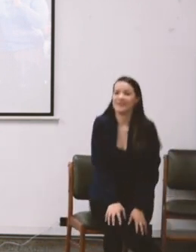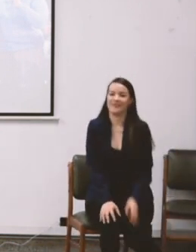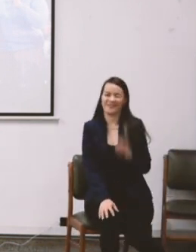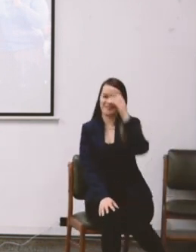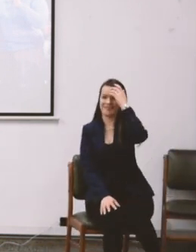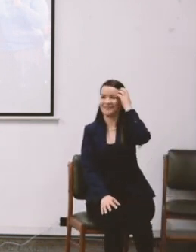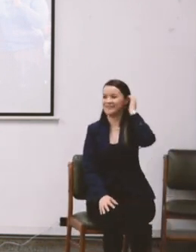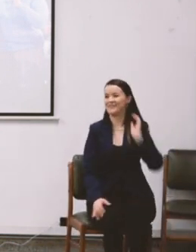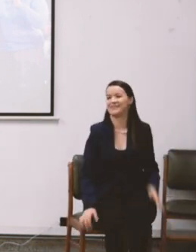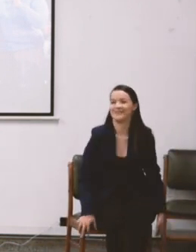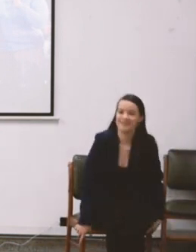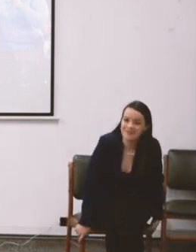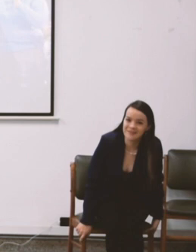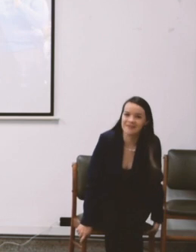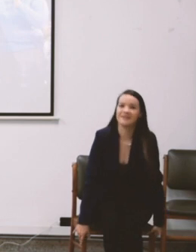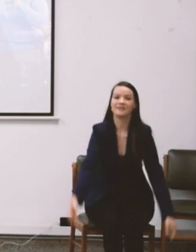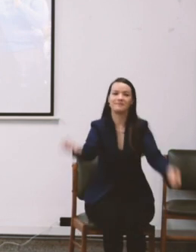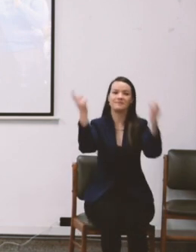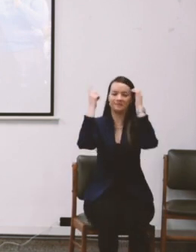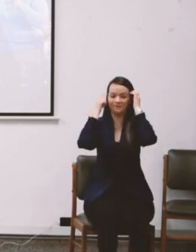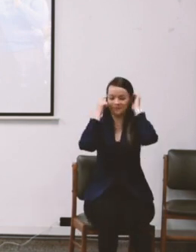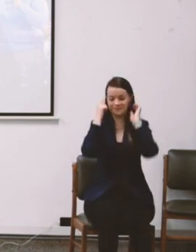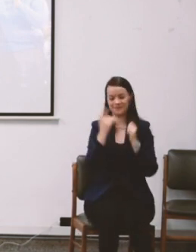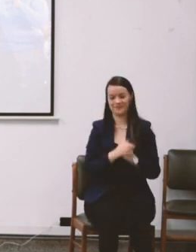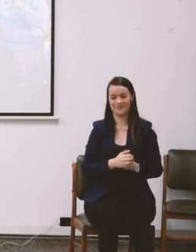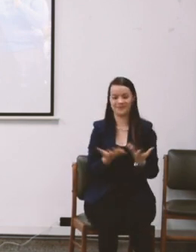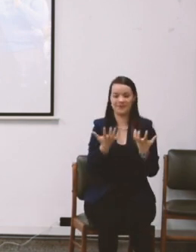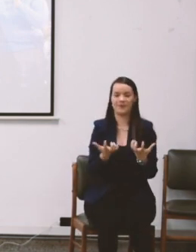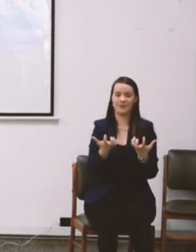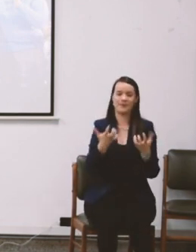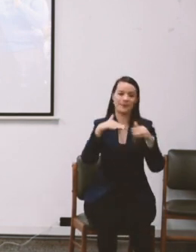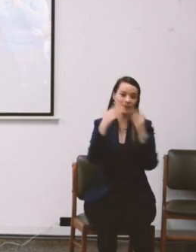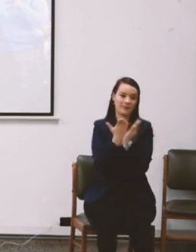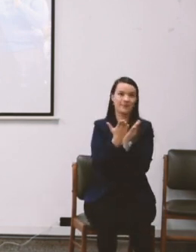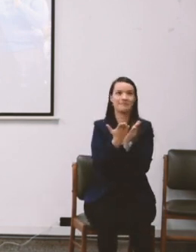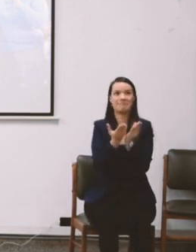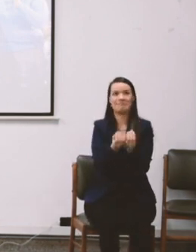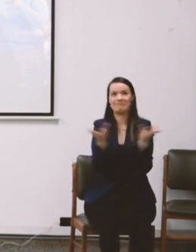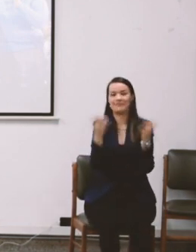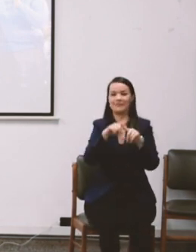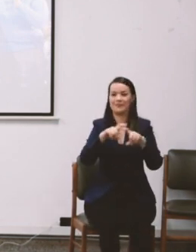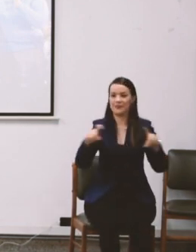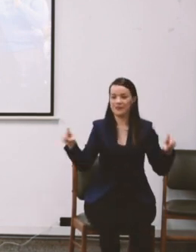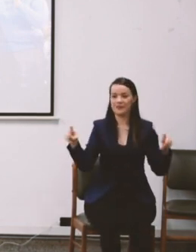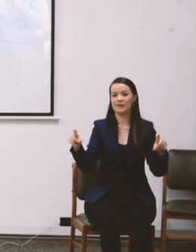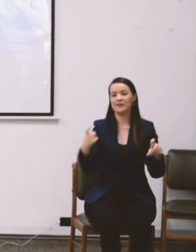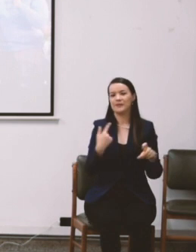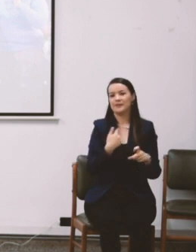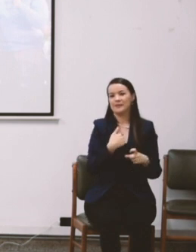no nada más una educación, sino una escuela plural y diversa, ¿no? A mí me gustaría